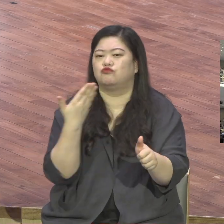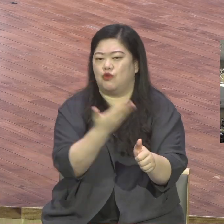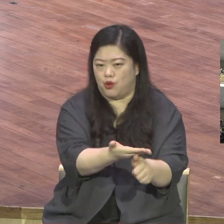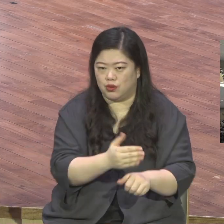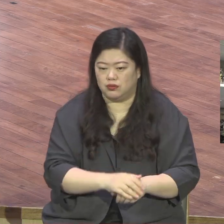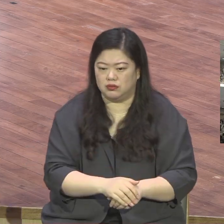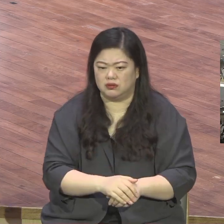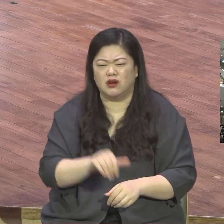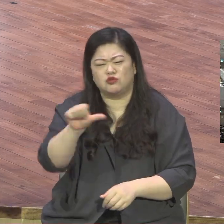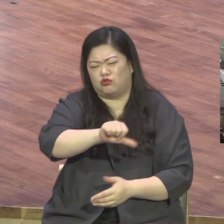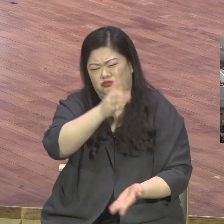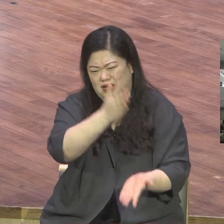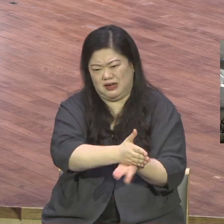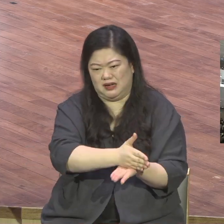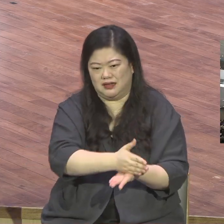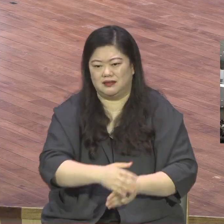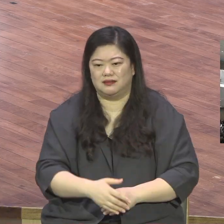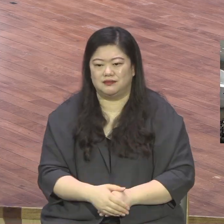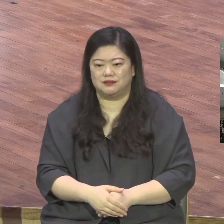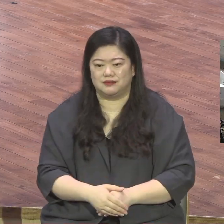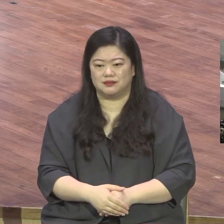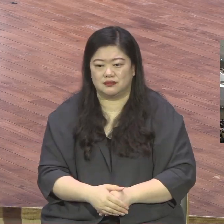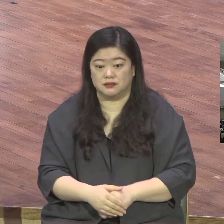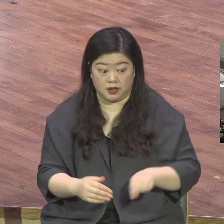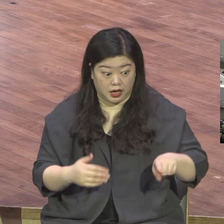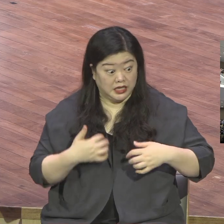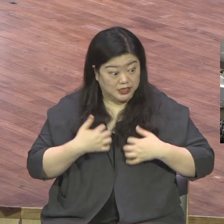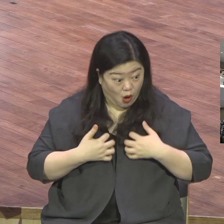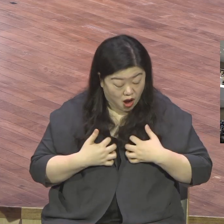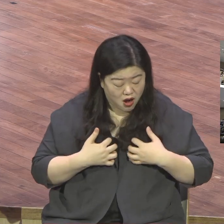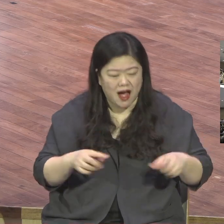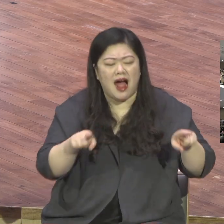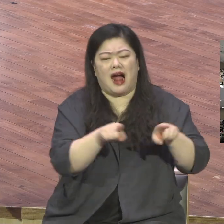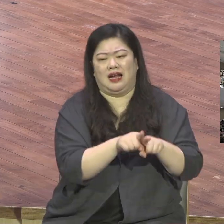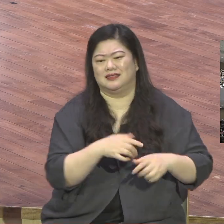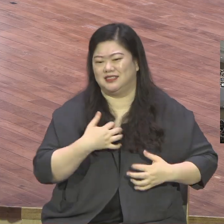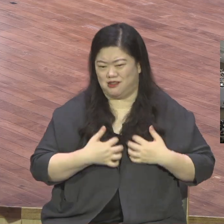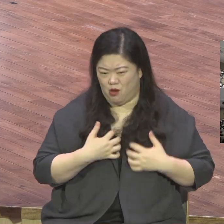축복하고 저주하지 말라. 즐거워하는